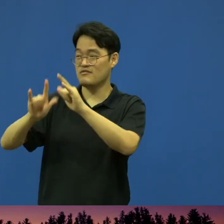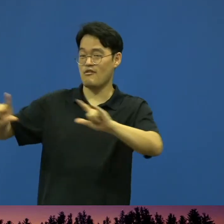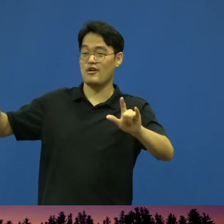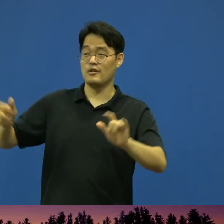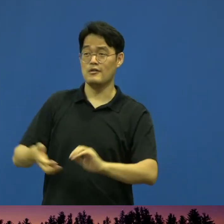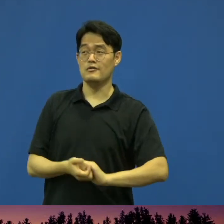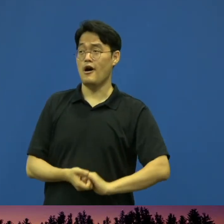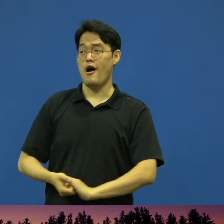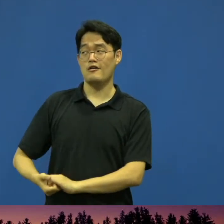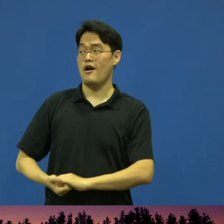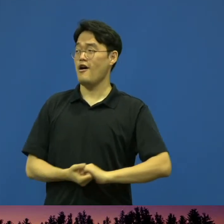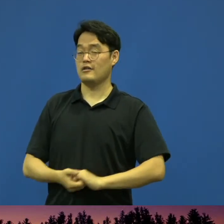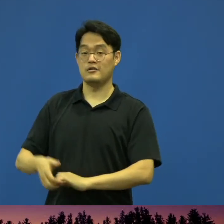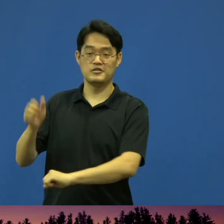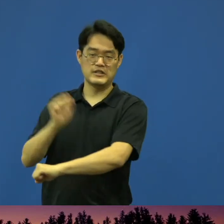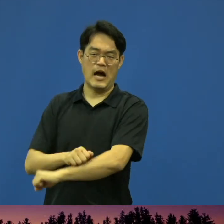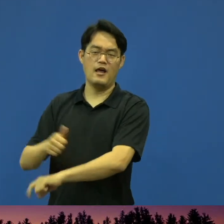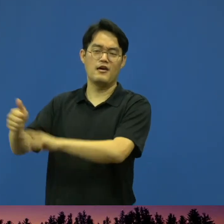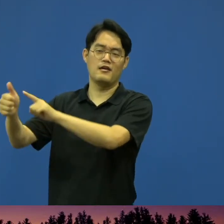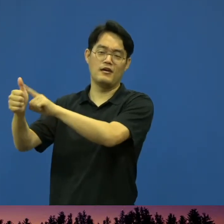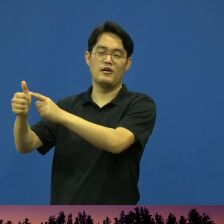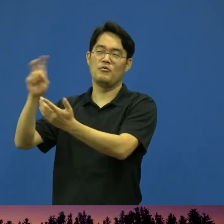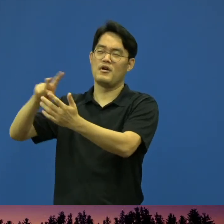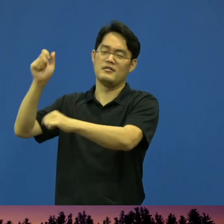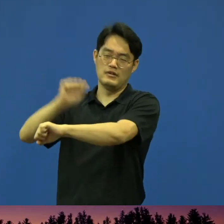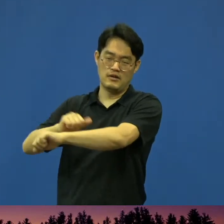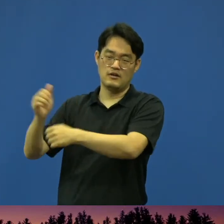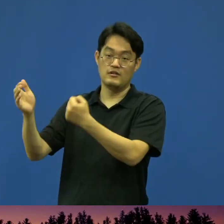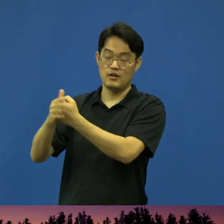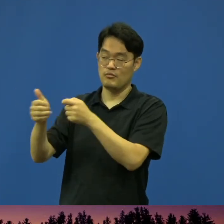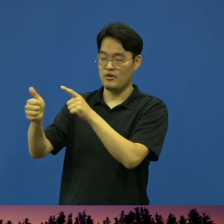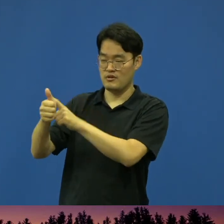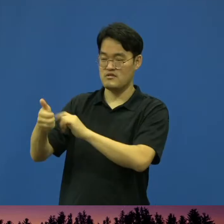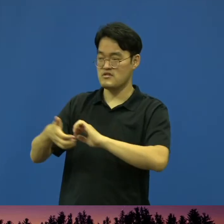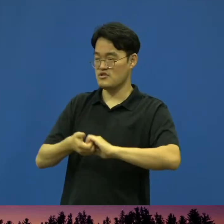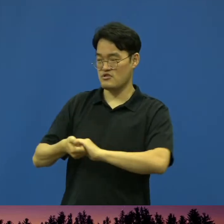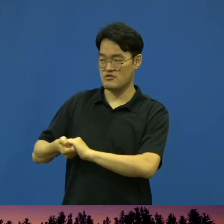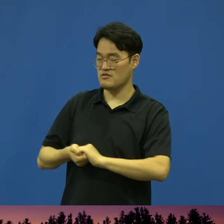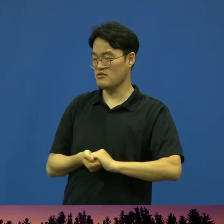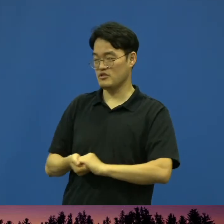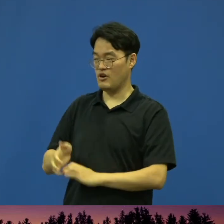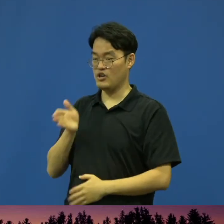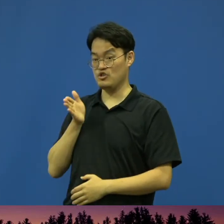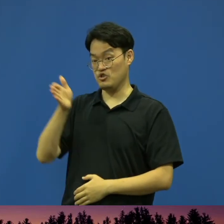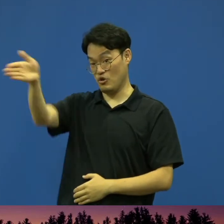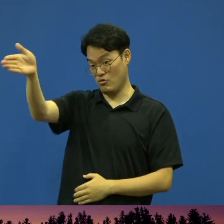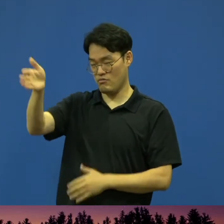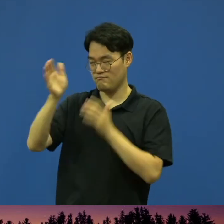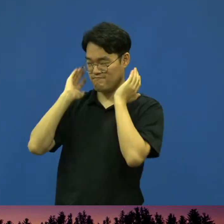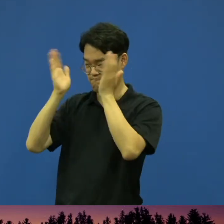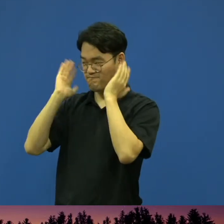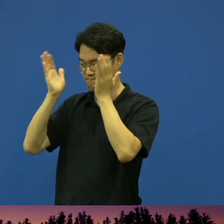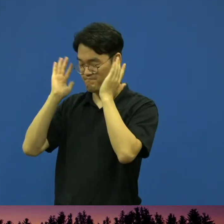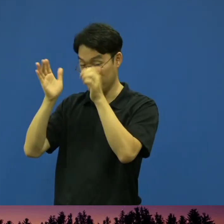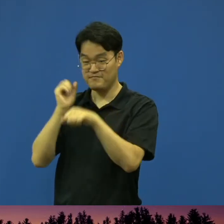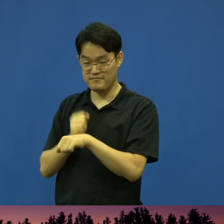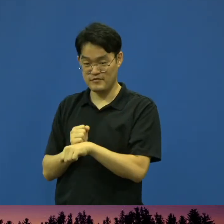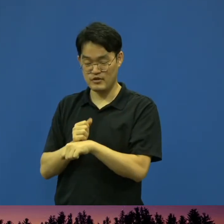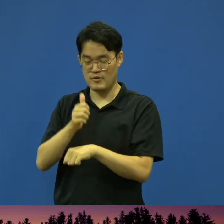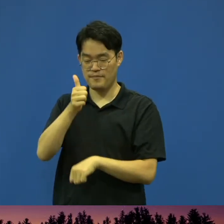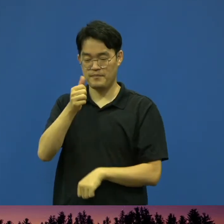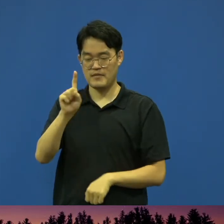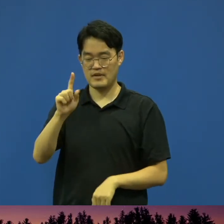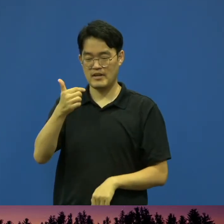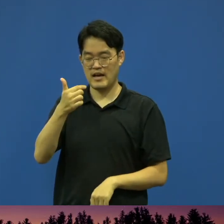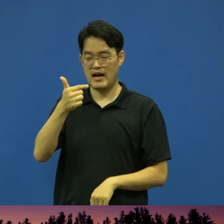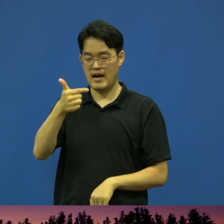너무 좋은 거예요. 목소리가 탁월했습니다. 그래서 성악적으로 공부를 하게 되었죠. 한양대